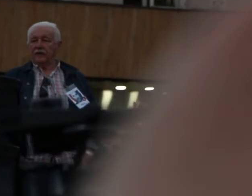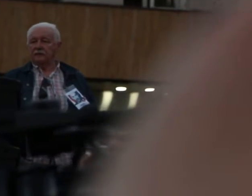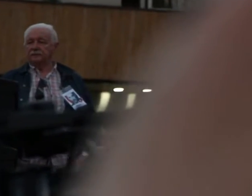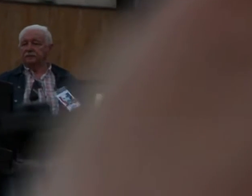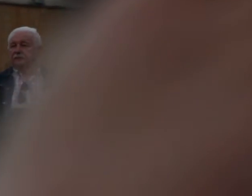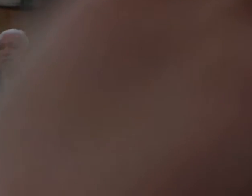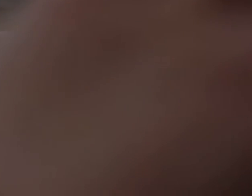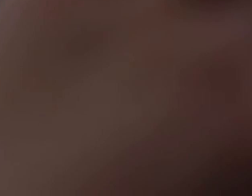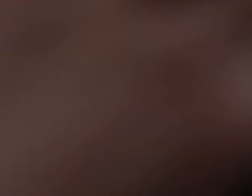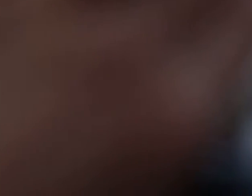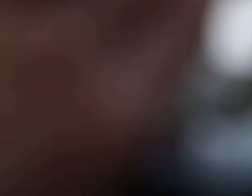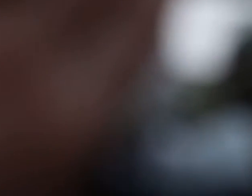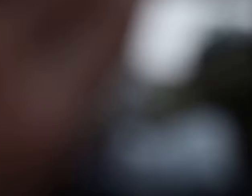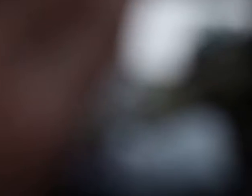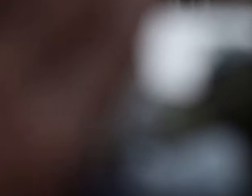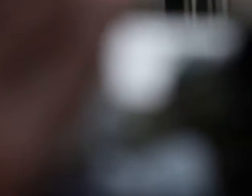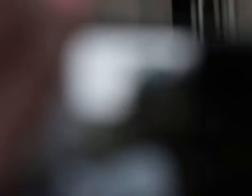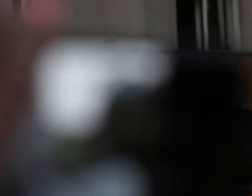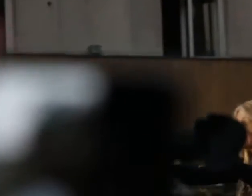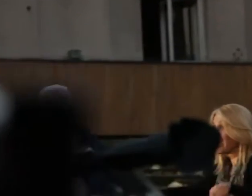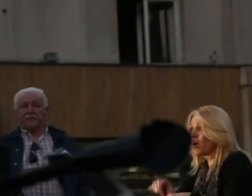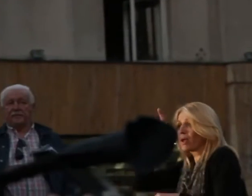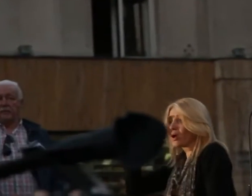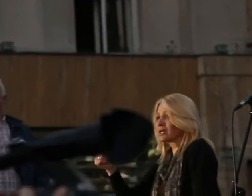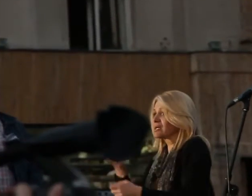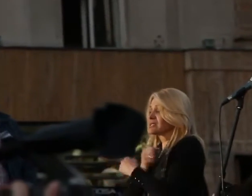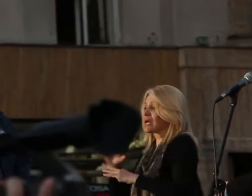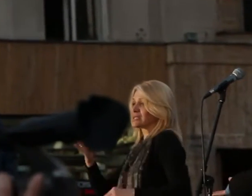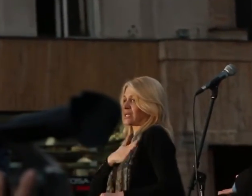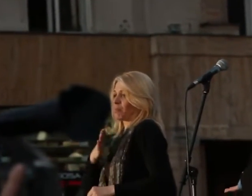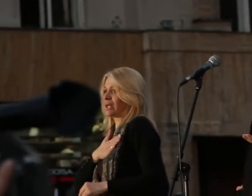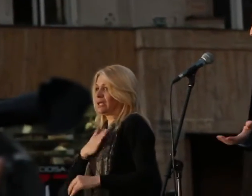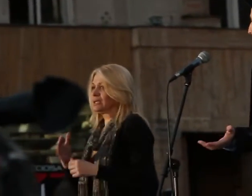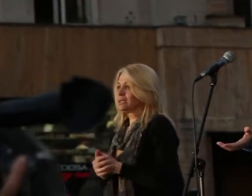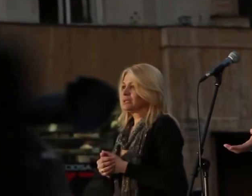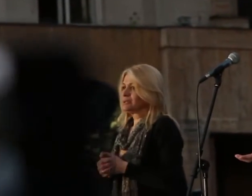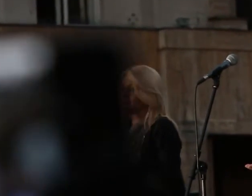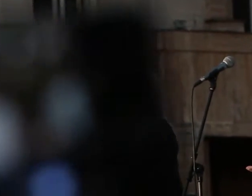što je Aleksandar Vučić rešio da uzme jedan deo Beograda za sebe.